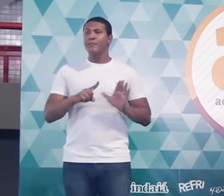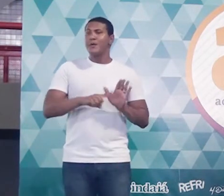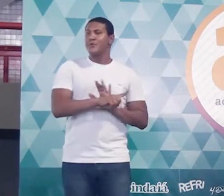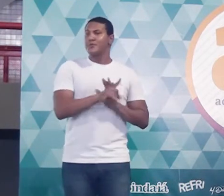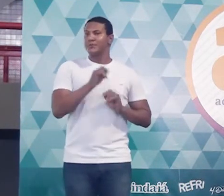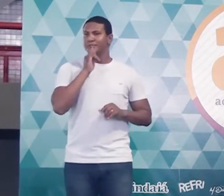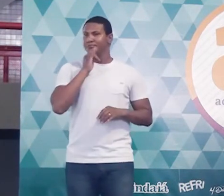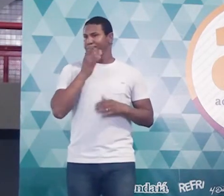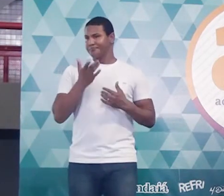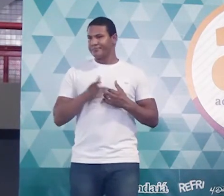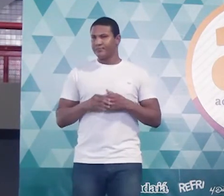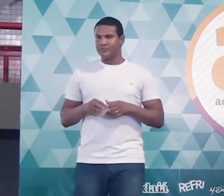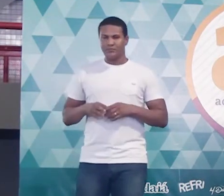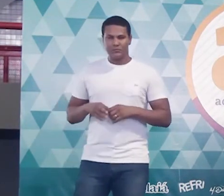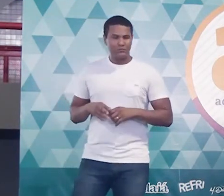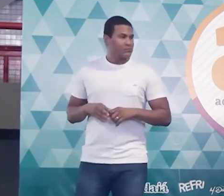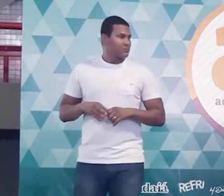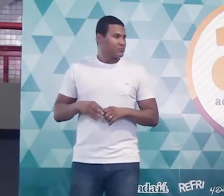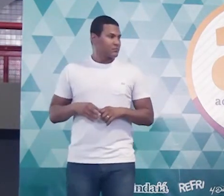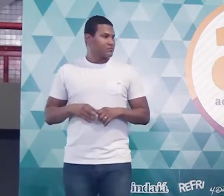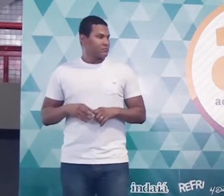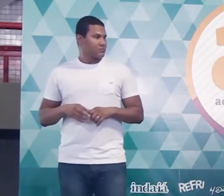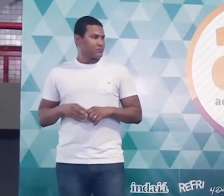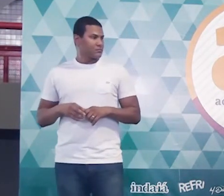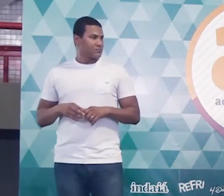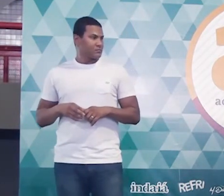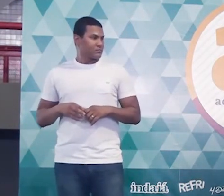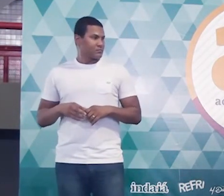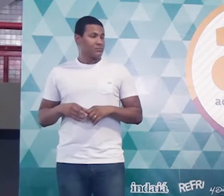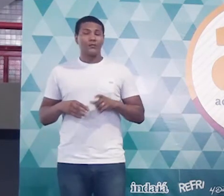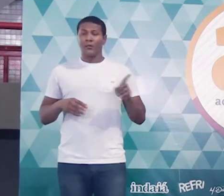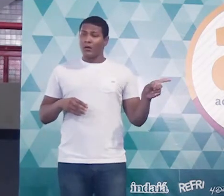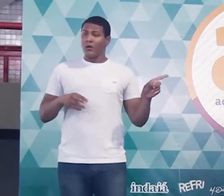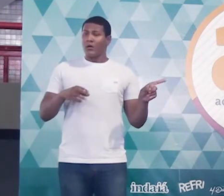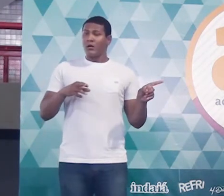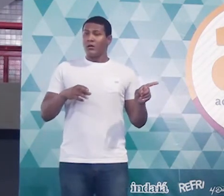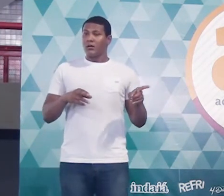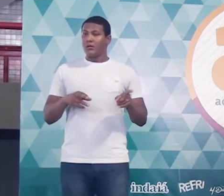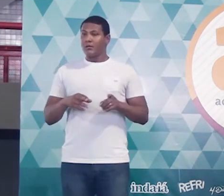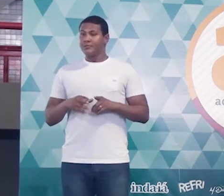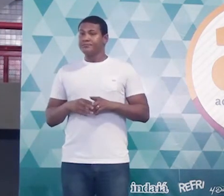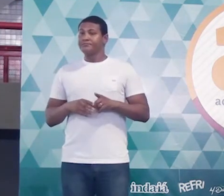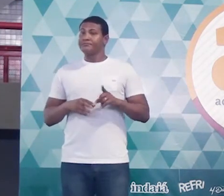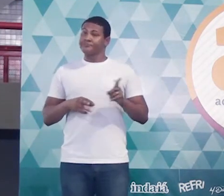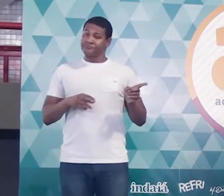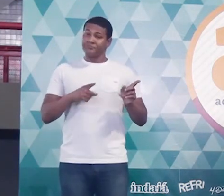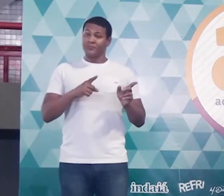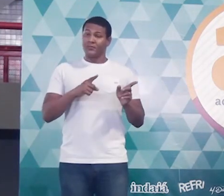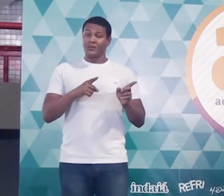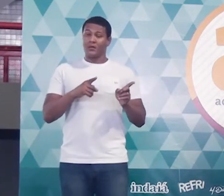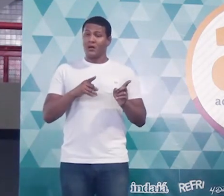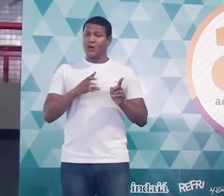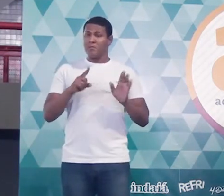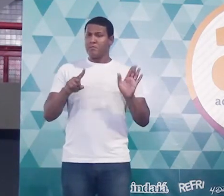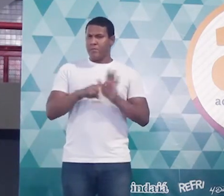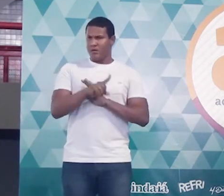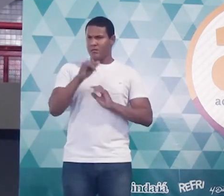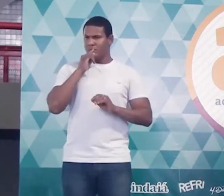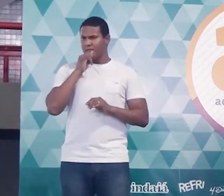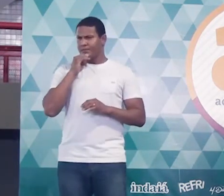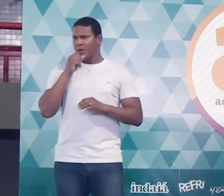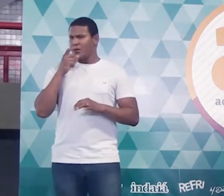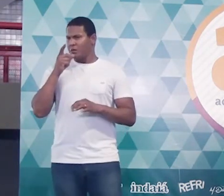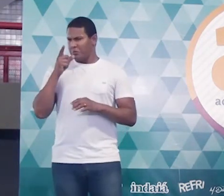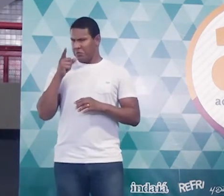Professor, faz mal se você acordar com o corpo quente e ter contato com frio? Corpo quente, acordar com corpo quente.